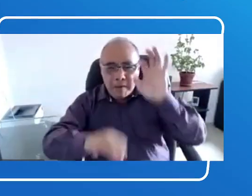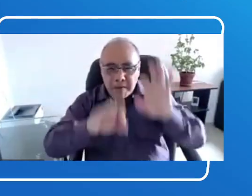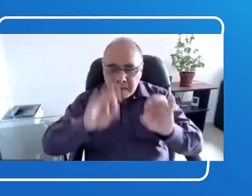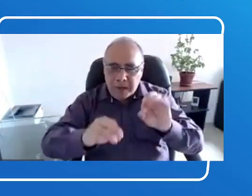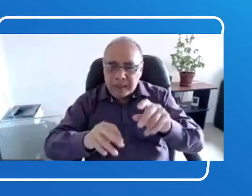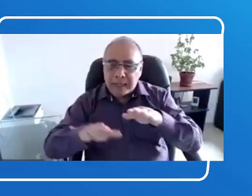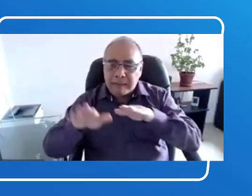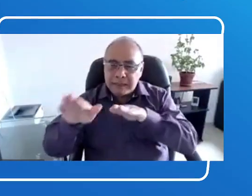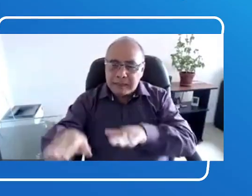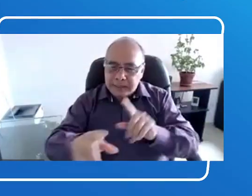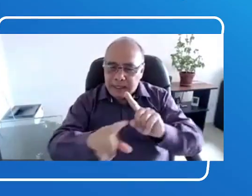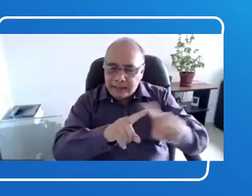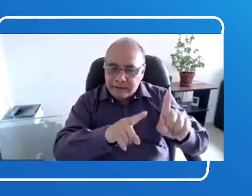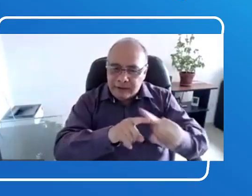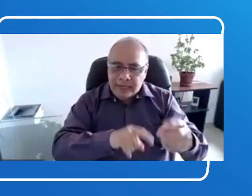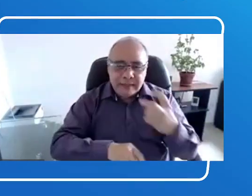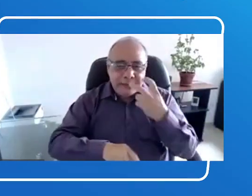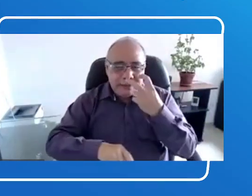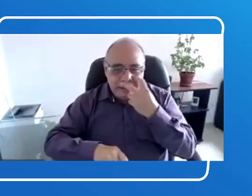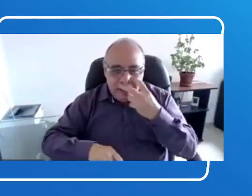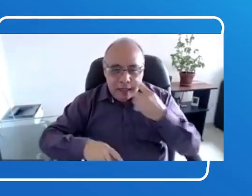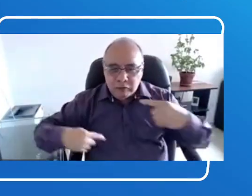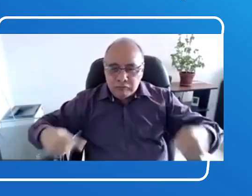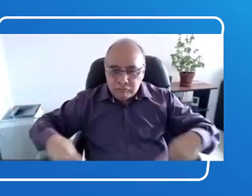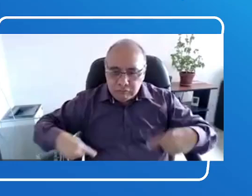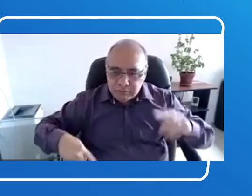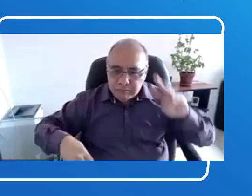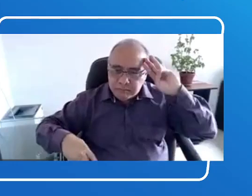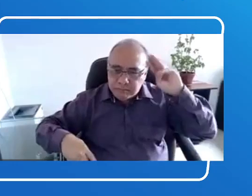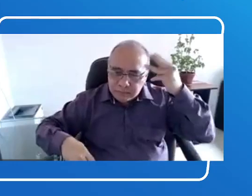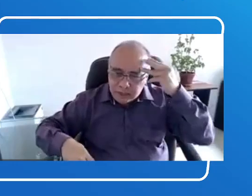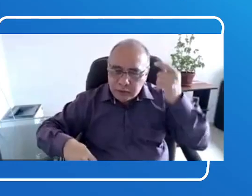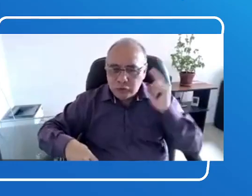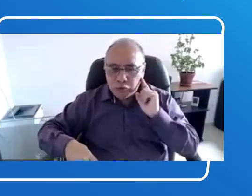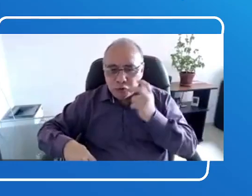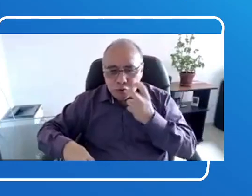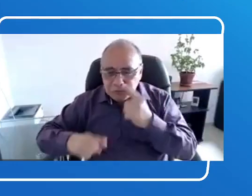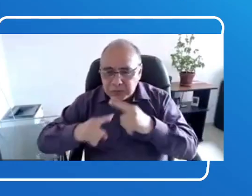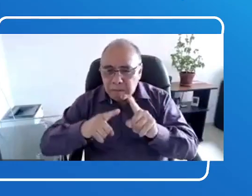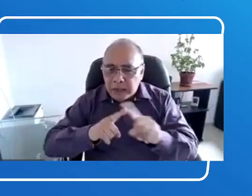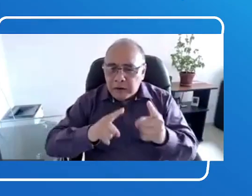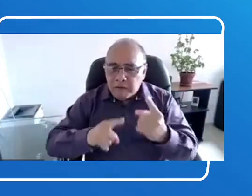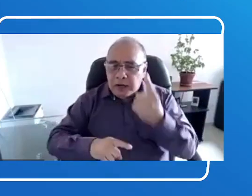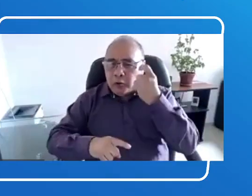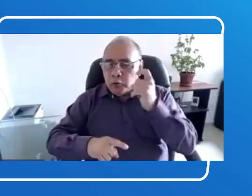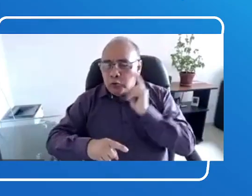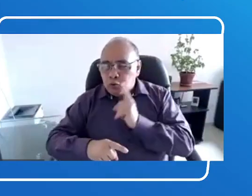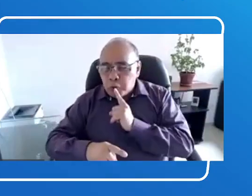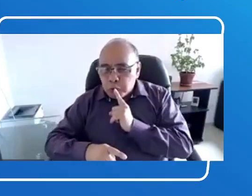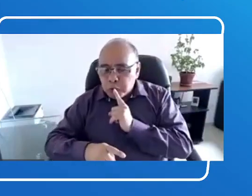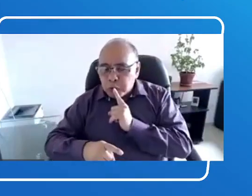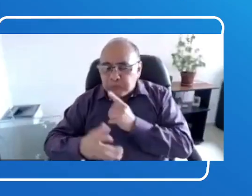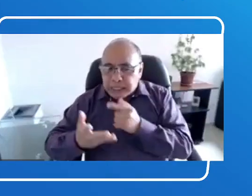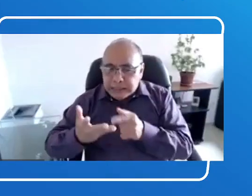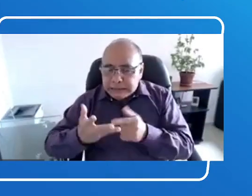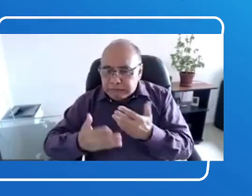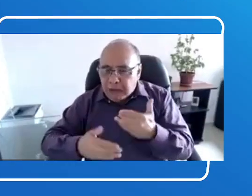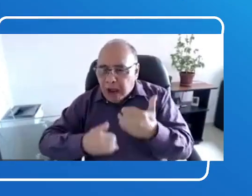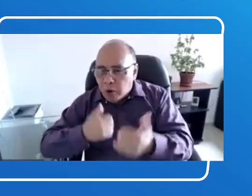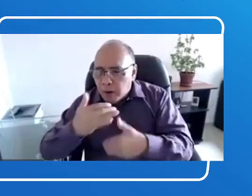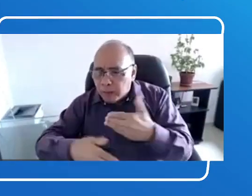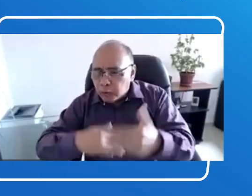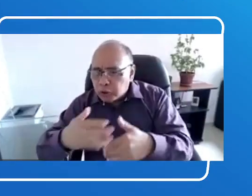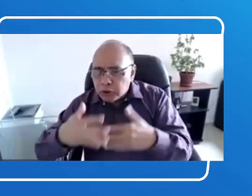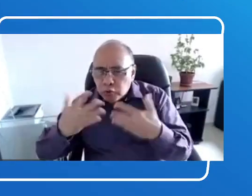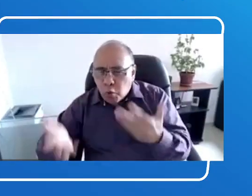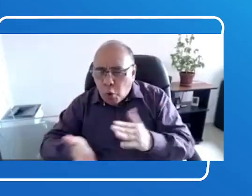se ha dado esta convocatoria, la información, pues, para los diferentes candidatos de las diferentes discapacidades? Ya